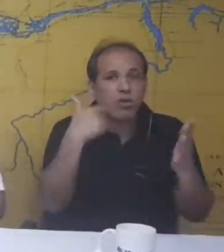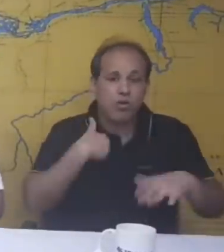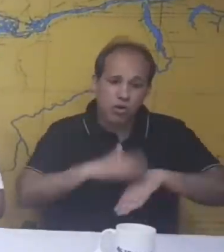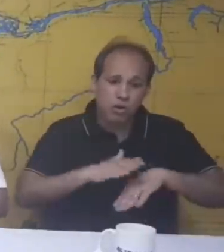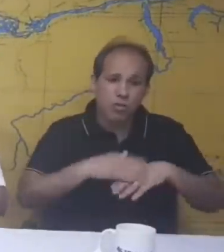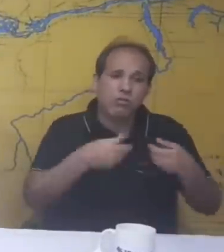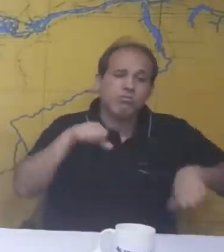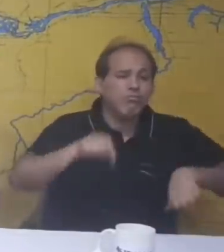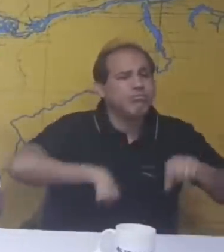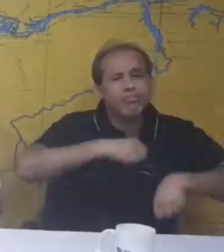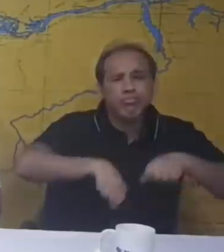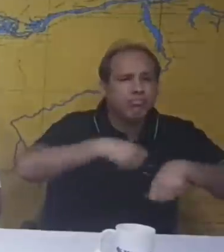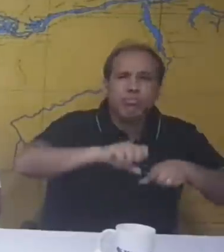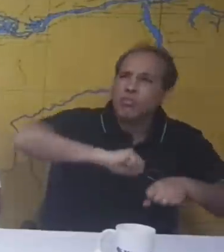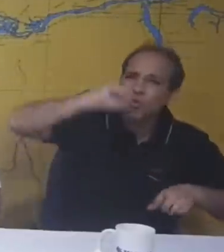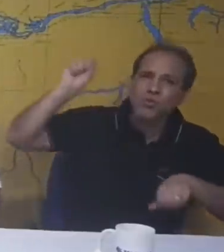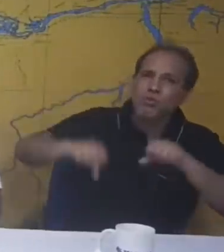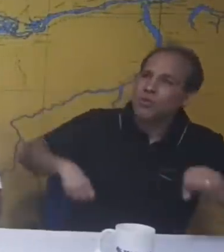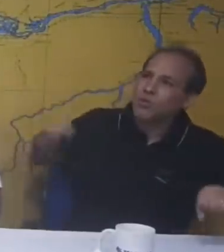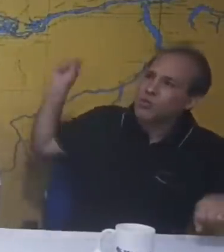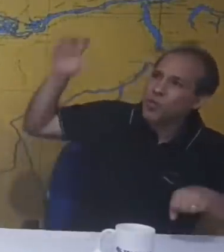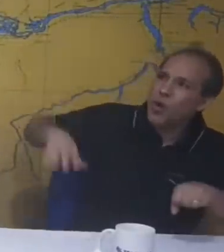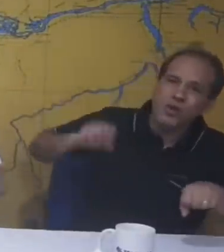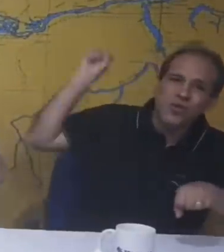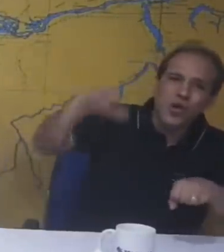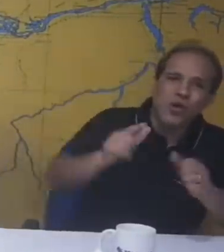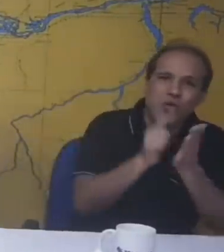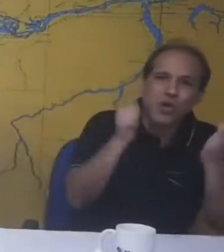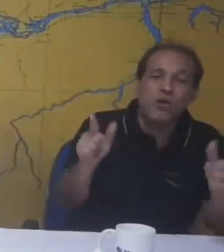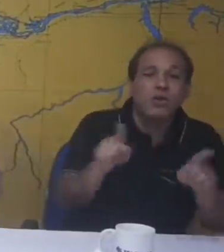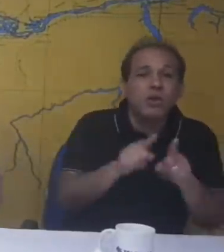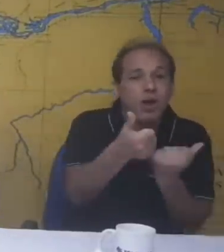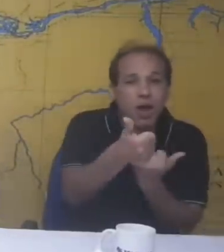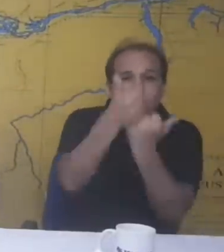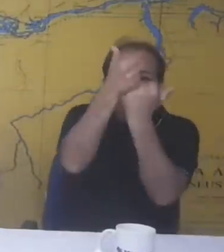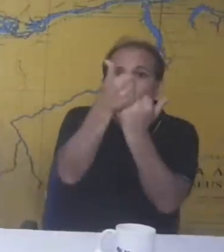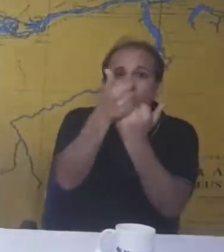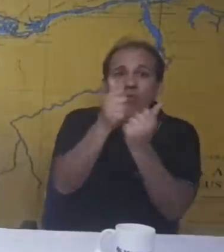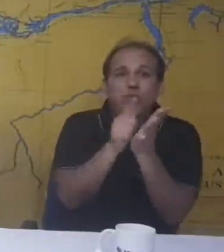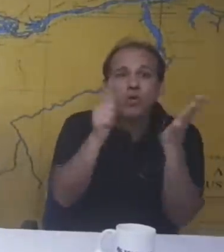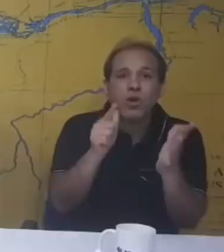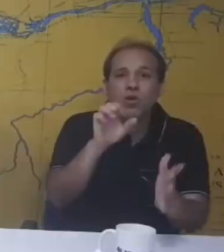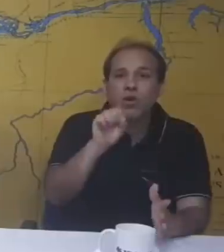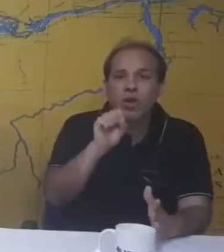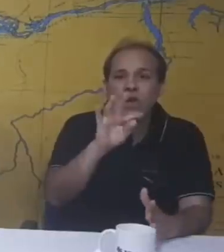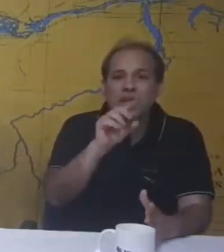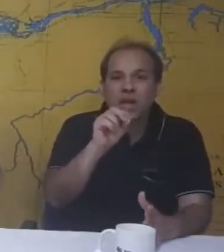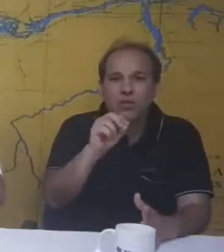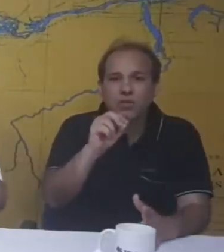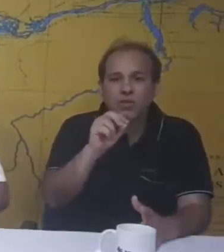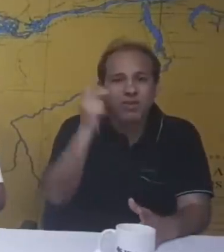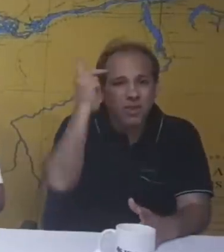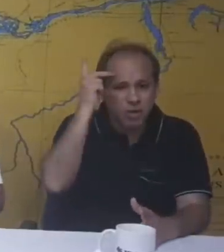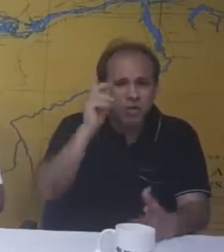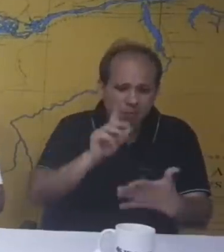entregava de bicicleta os jornais lá, né? Inclusive, fui colaborador do Jornal Estado de São Paulo, fazendo palavras cruzadas. Tem umas 20